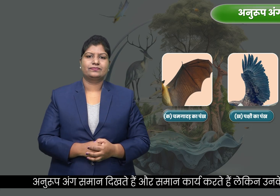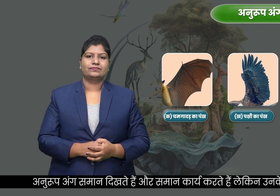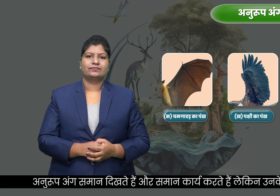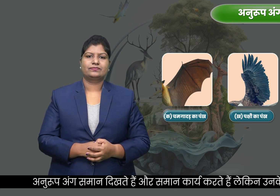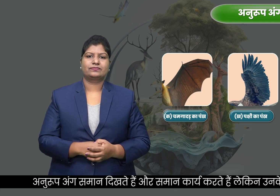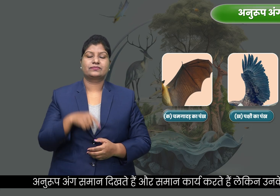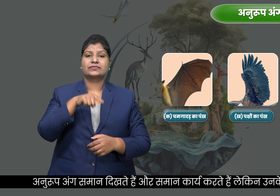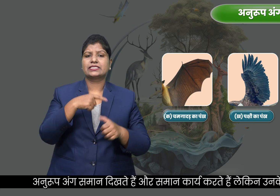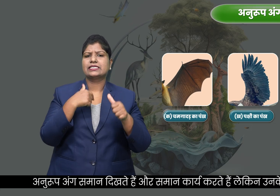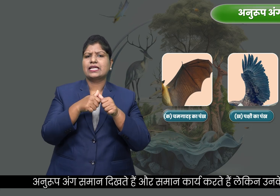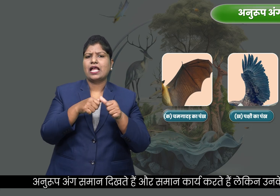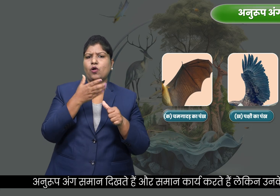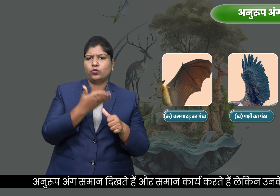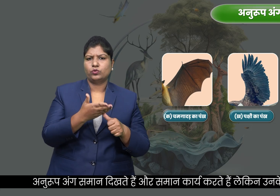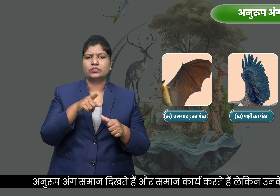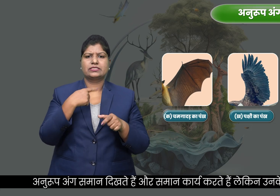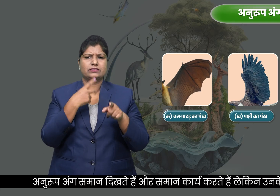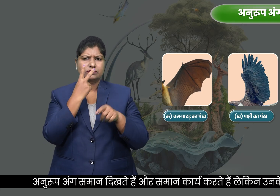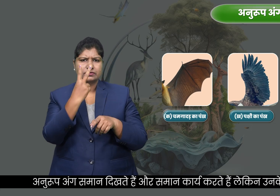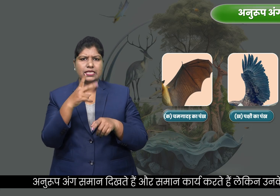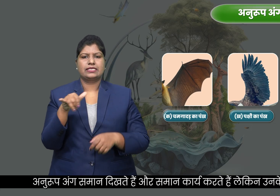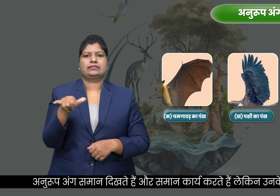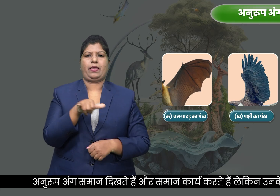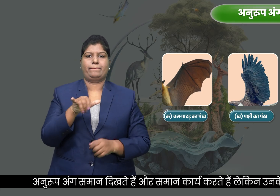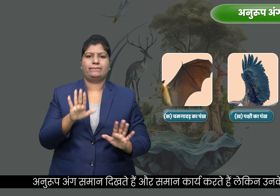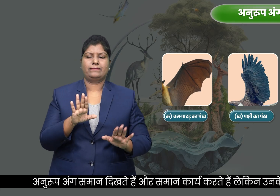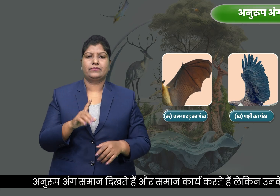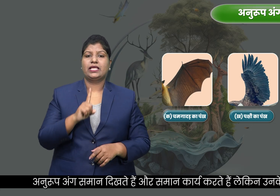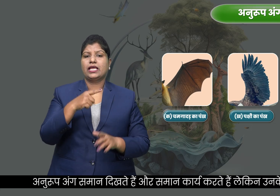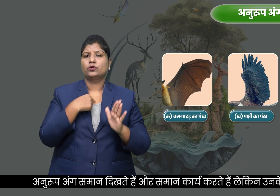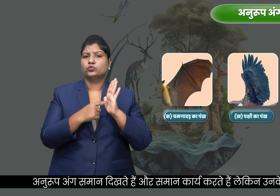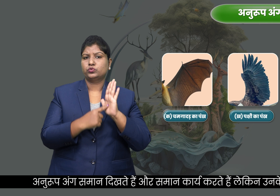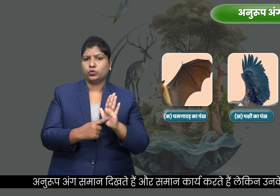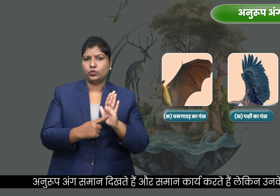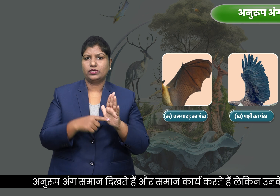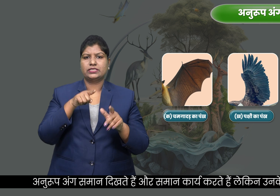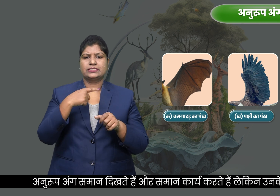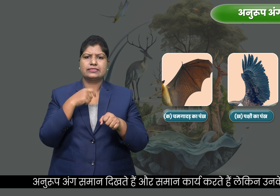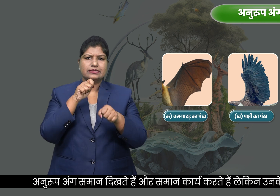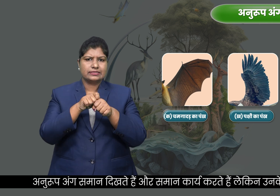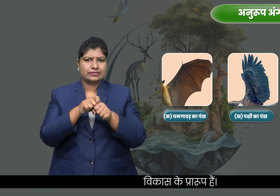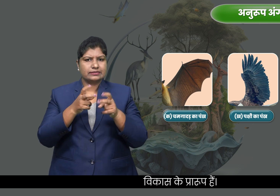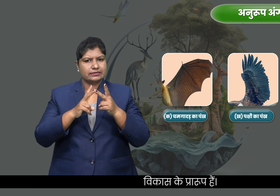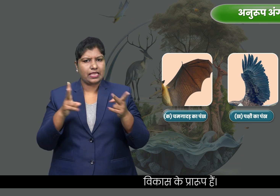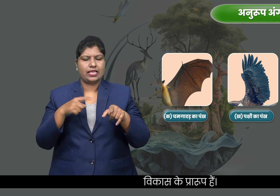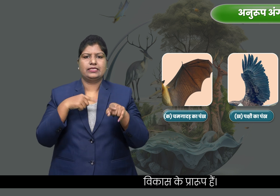अनुरूप अंग समान दिखते हैं और समान कार्य करते हैं, लेकिन उनके उत्पत्ति और विकास के प्रारूप हैं।